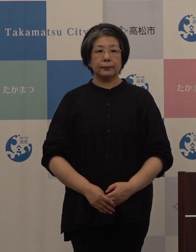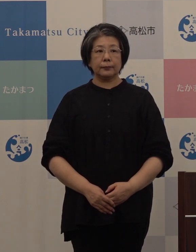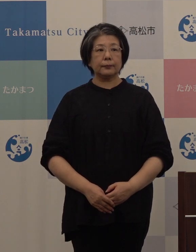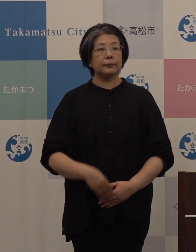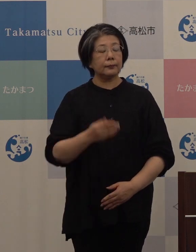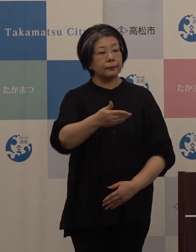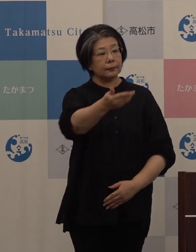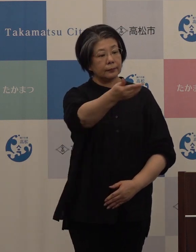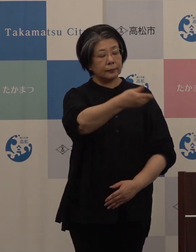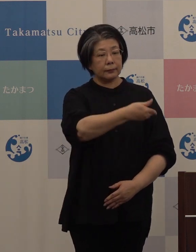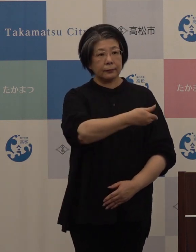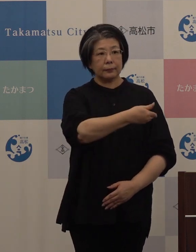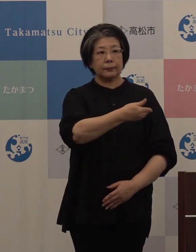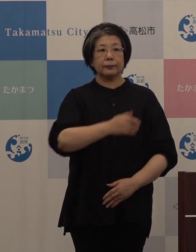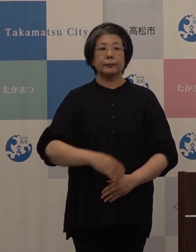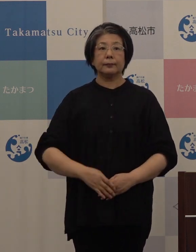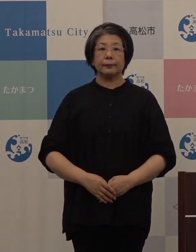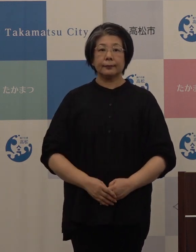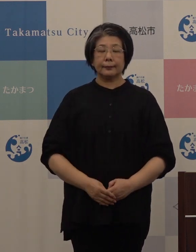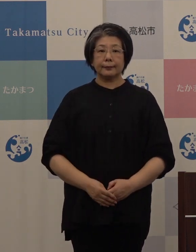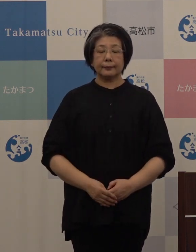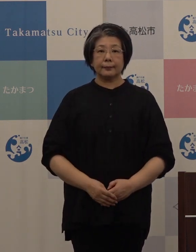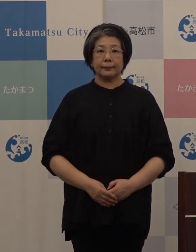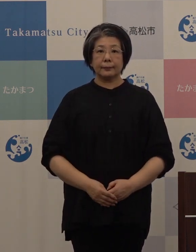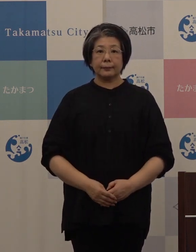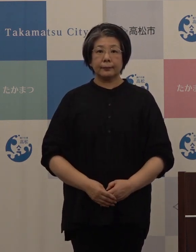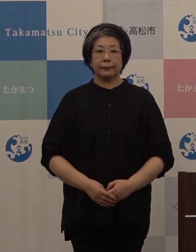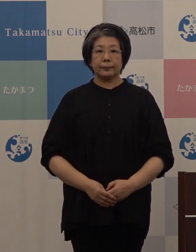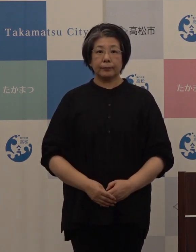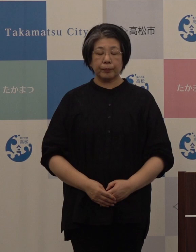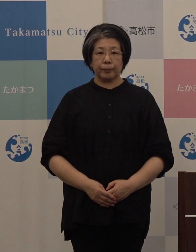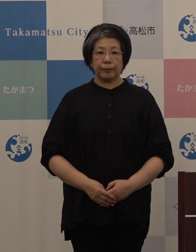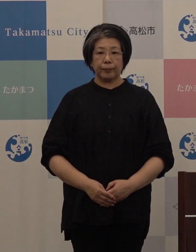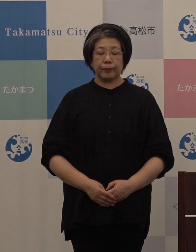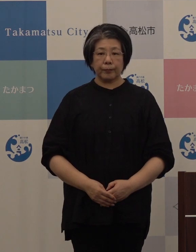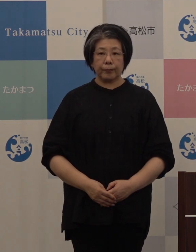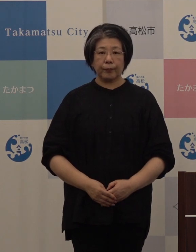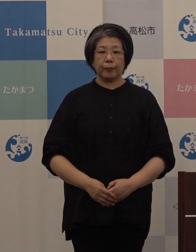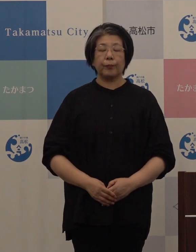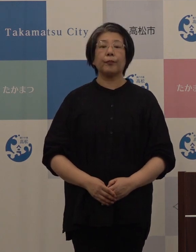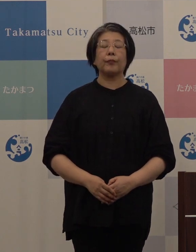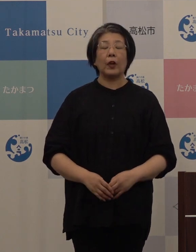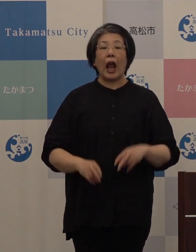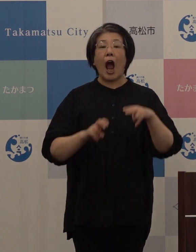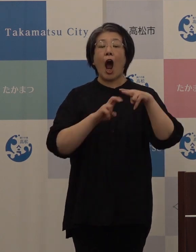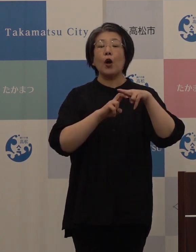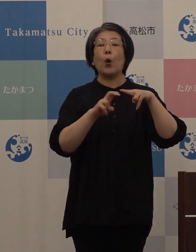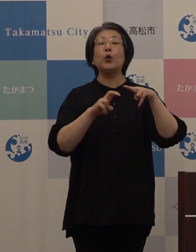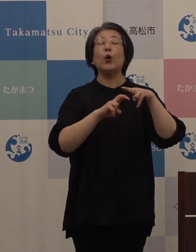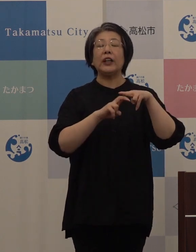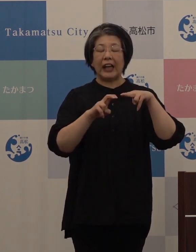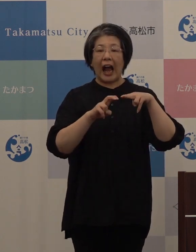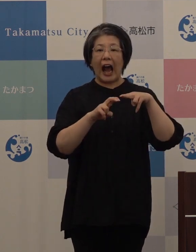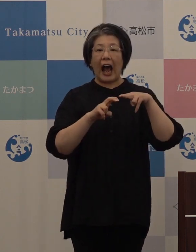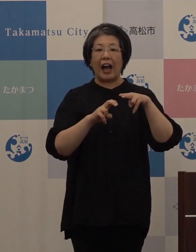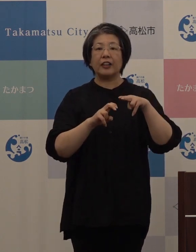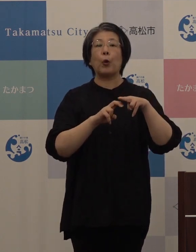すいません、四国新聞社の八塚といいます。琴平電気鉄道のことについてお伺いできたらと思